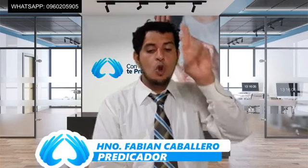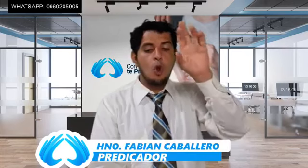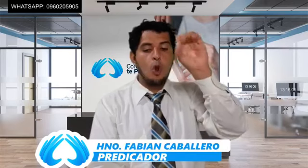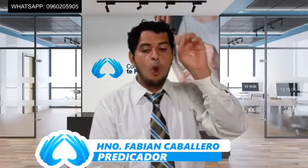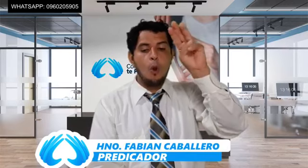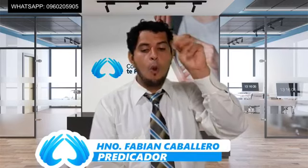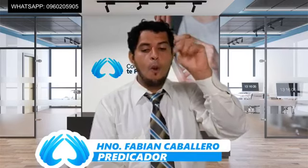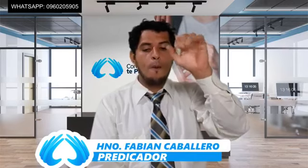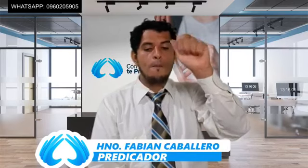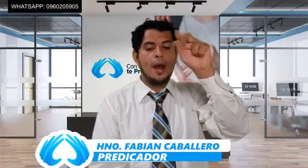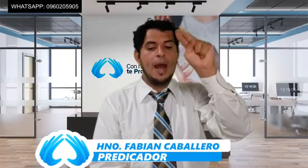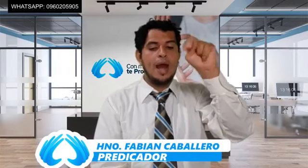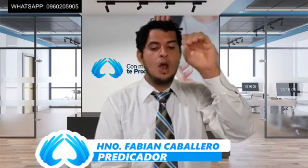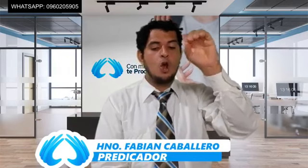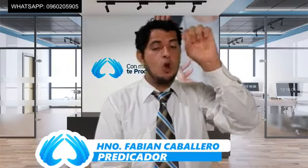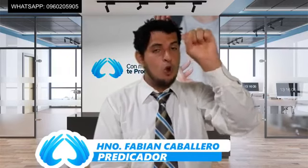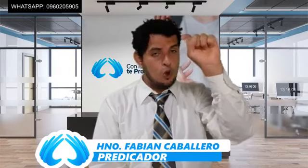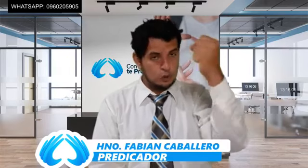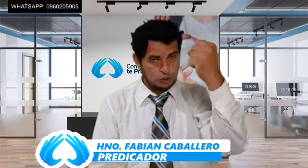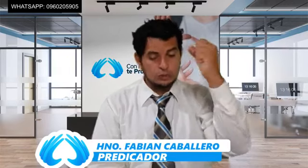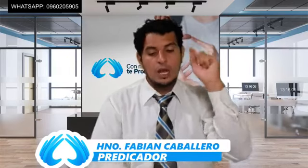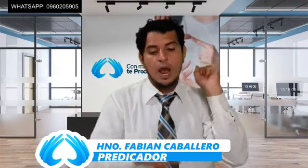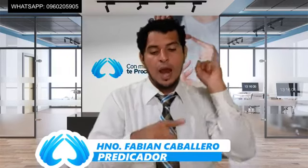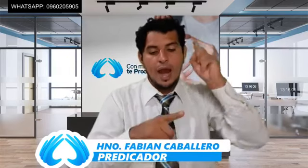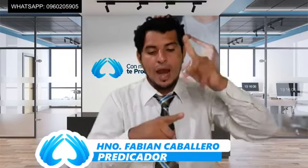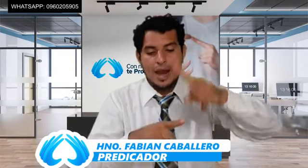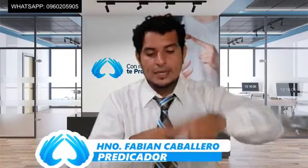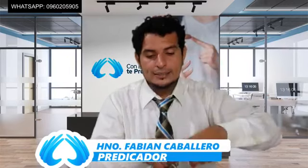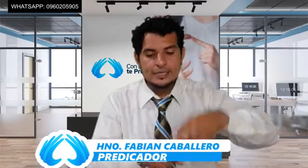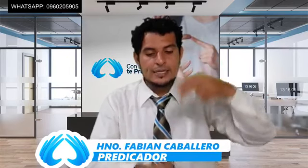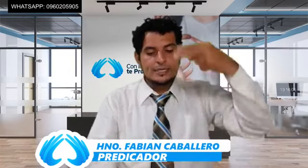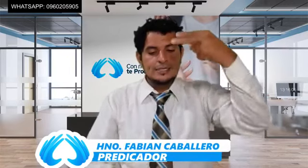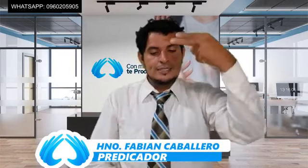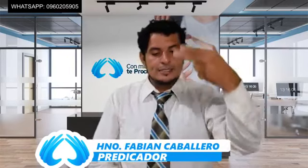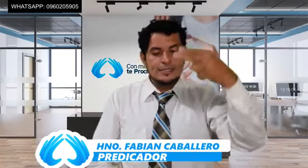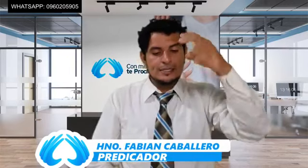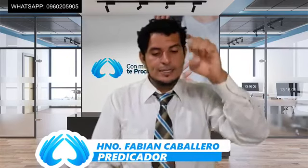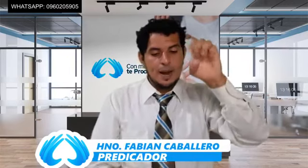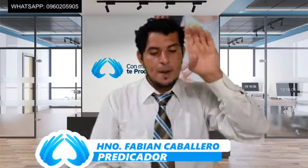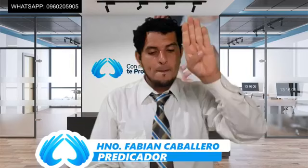Recuerda que está dividido en dos la Biblia, Antiguo y Nuevo Testamento.